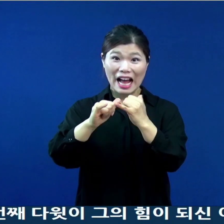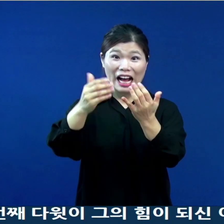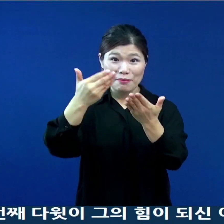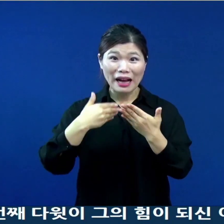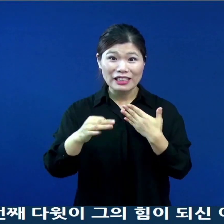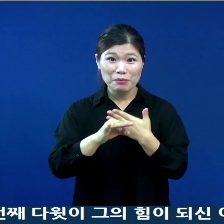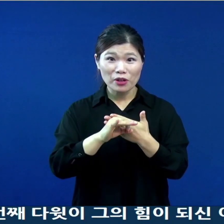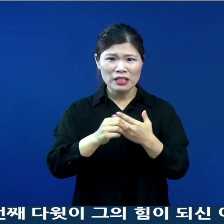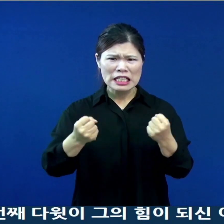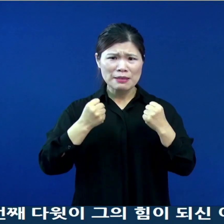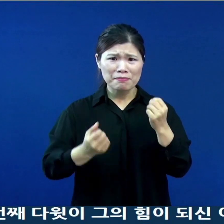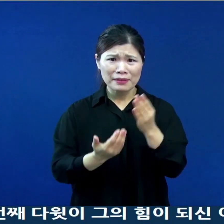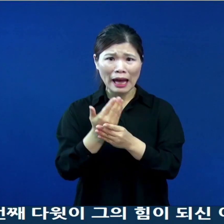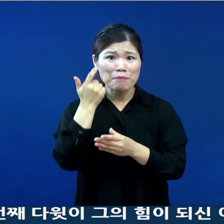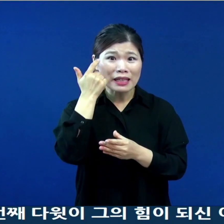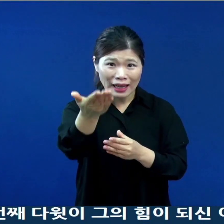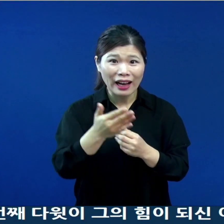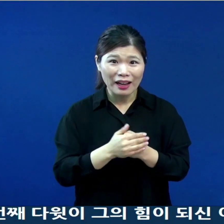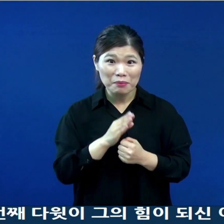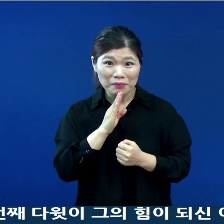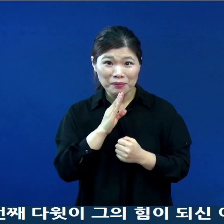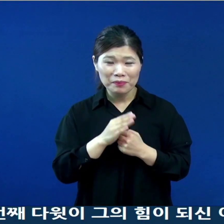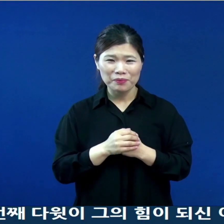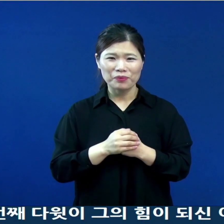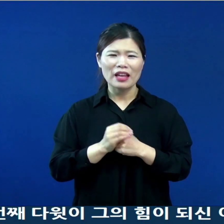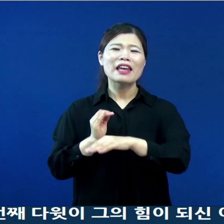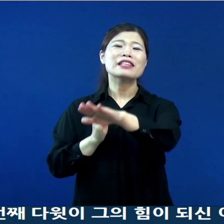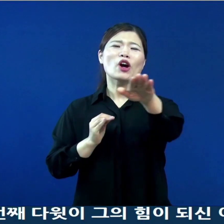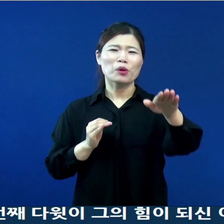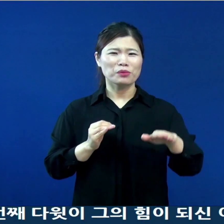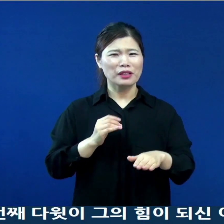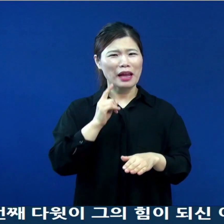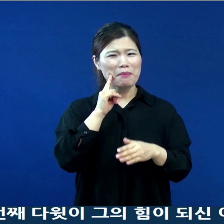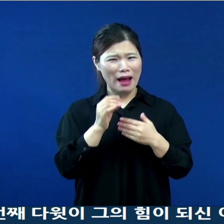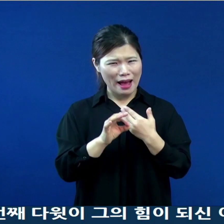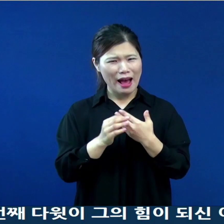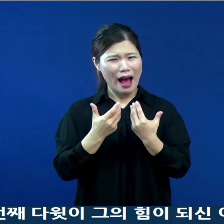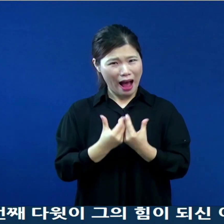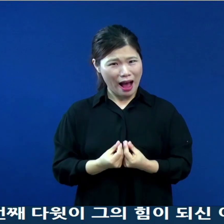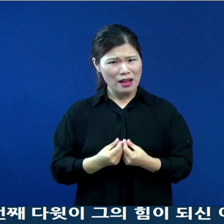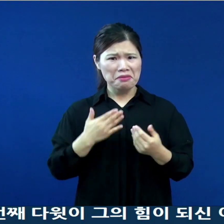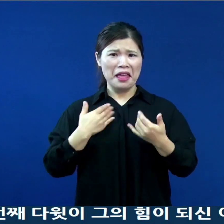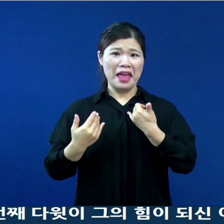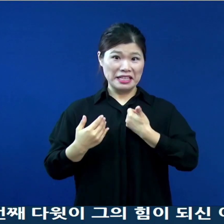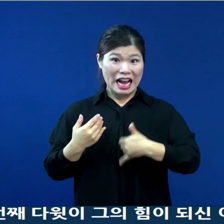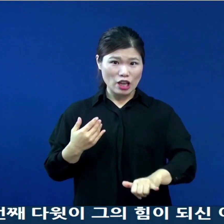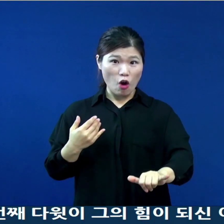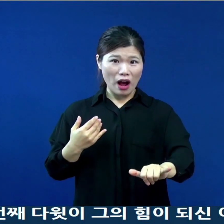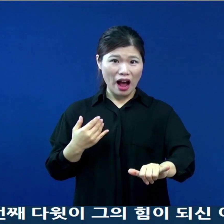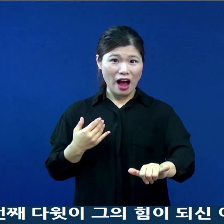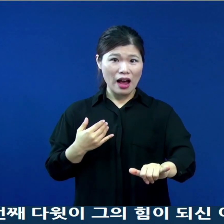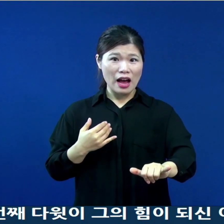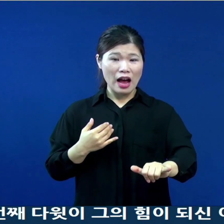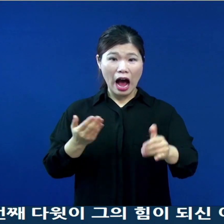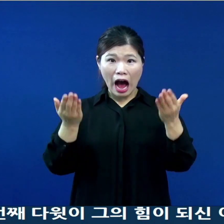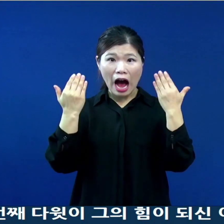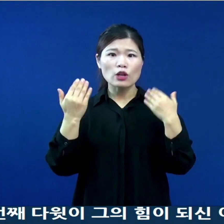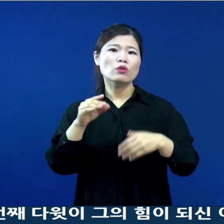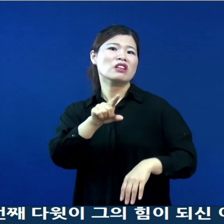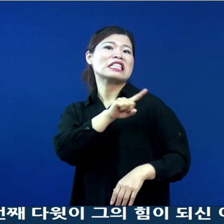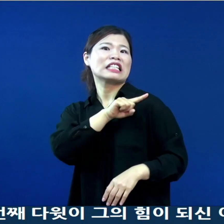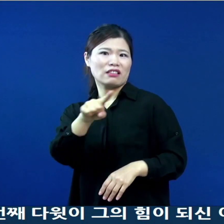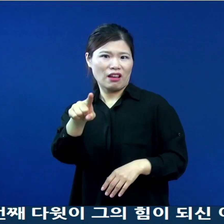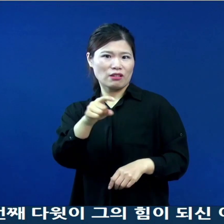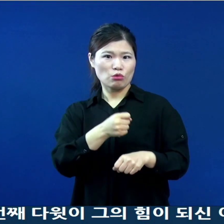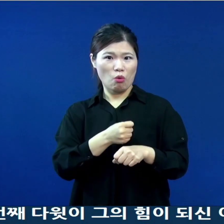것 같습니까? 아닐 것 같습니까? 여러분의 자녀 있으신 분들, 자녀가 1등을 했어요. 그것도 반에서도